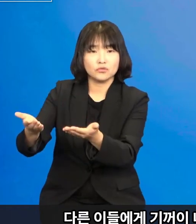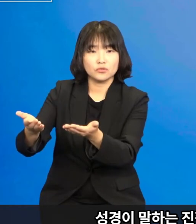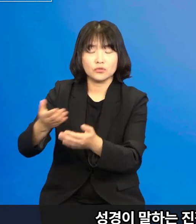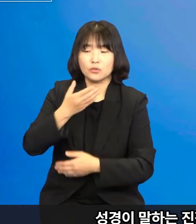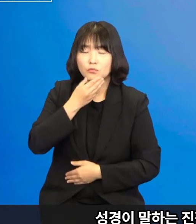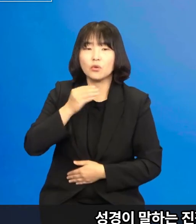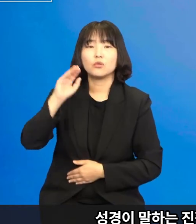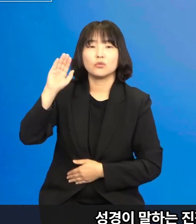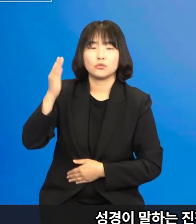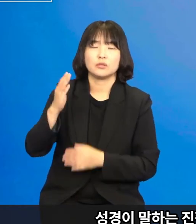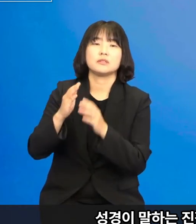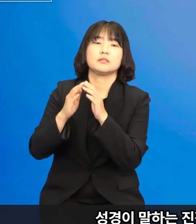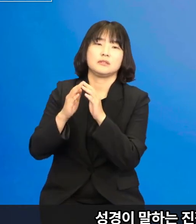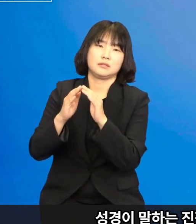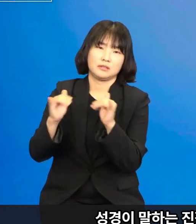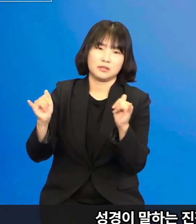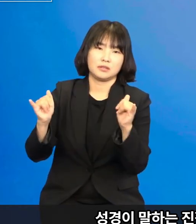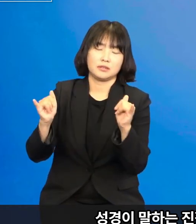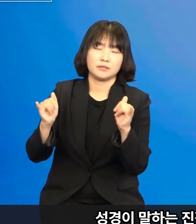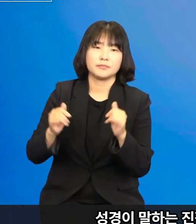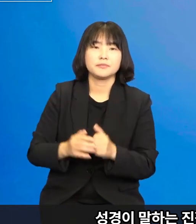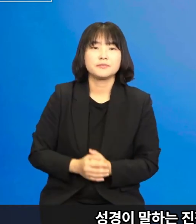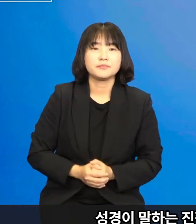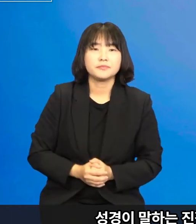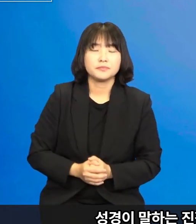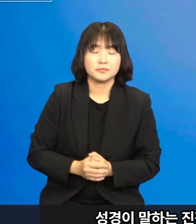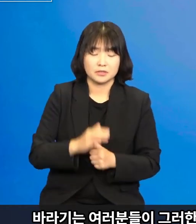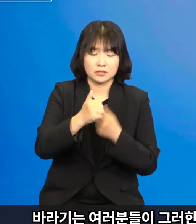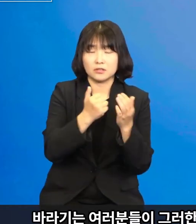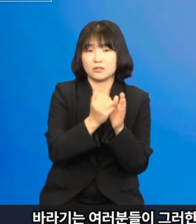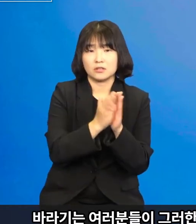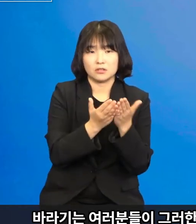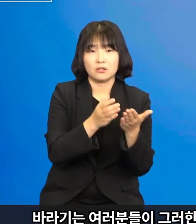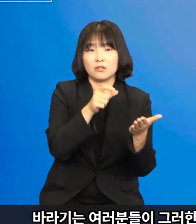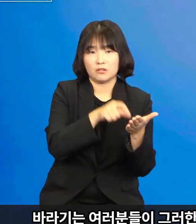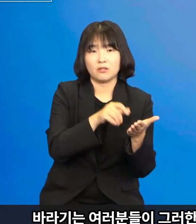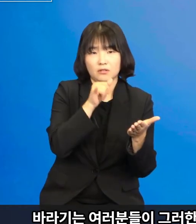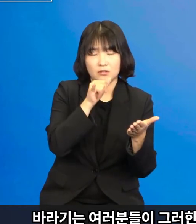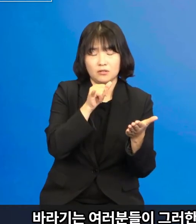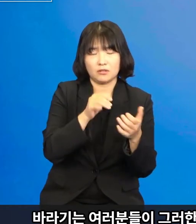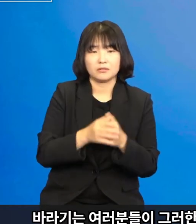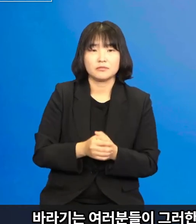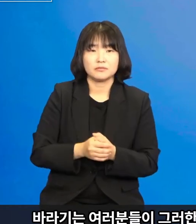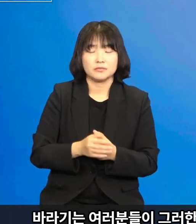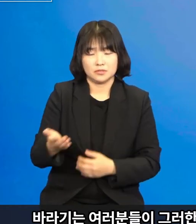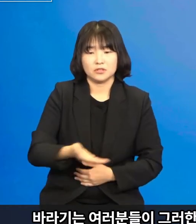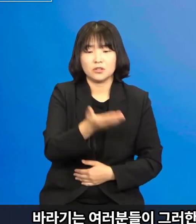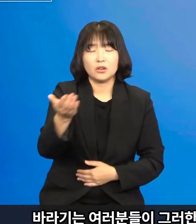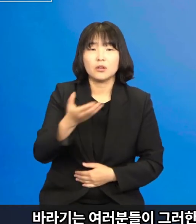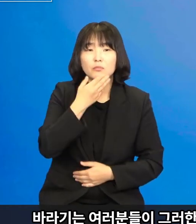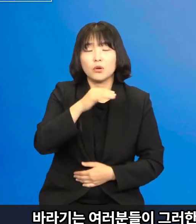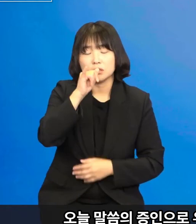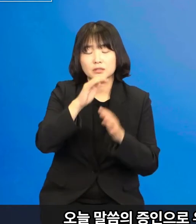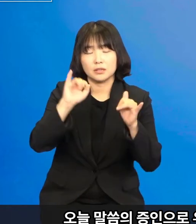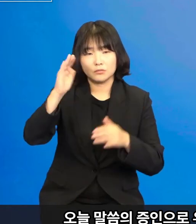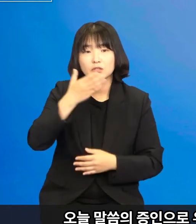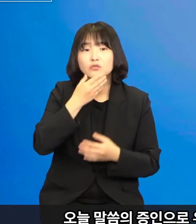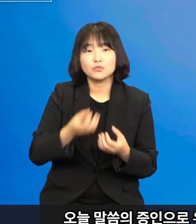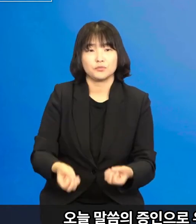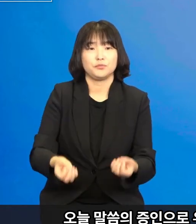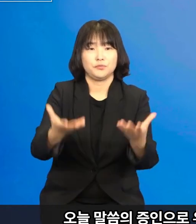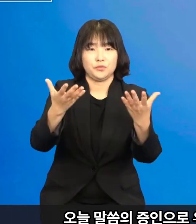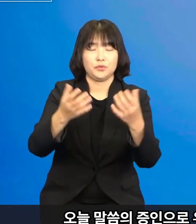사람이 성경이 말하는 진정한 복 있는 사람입니다. 바라기는 여러분들이 그러한 복 있는 사람이 되기를 축복합니다.